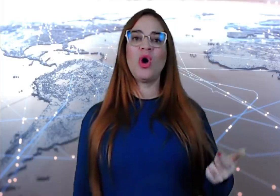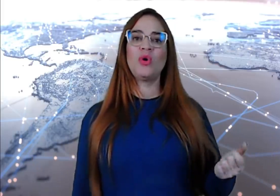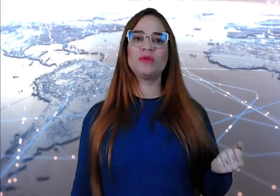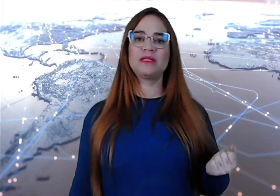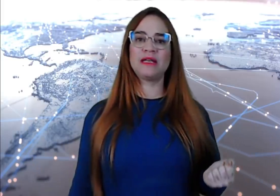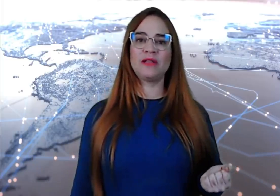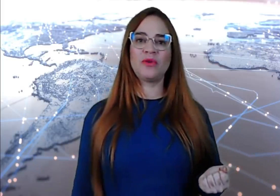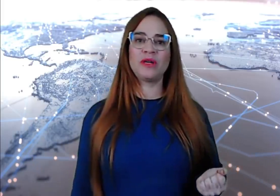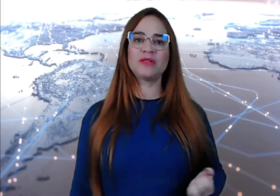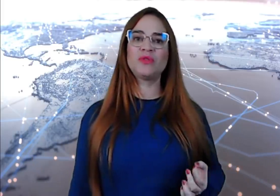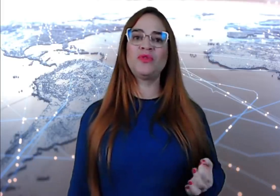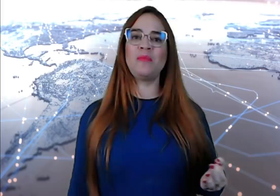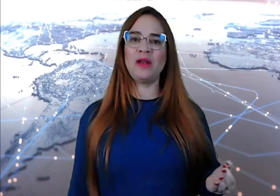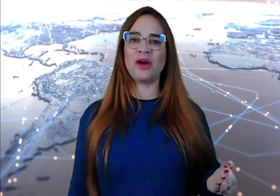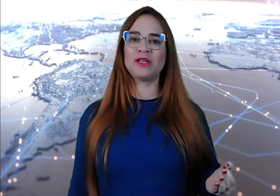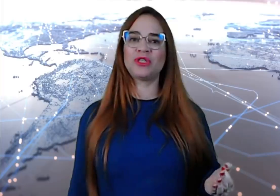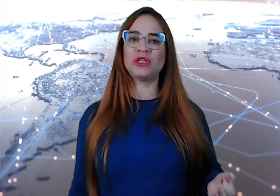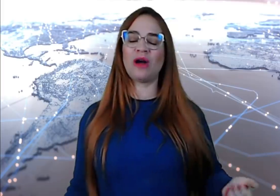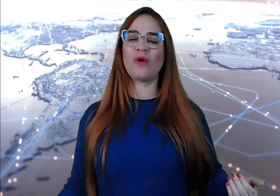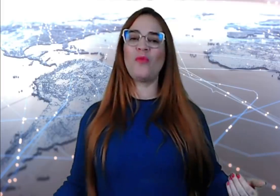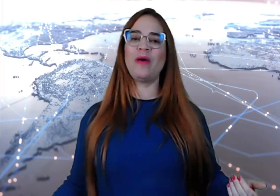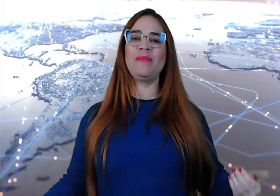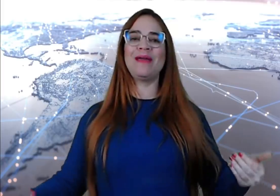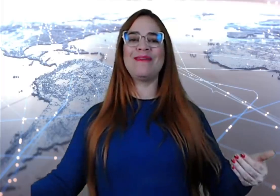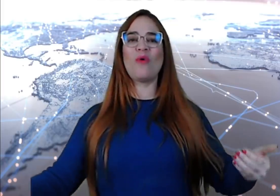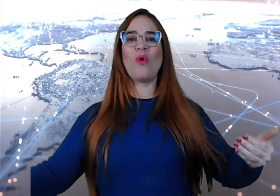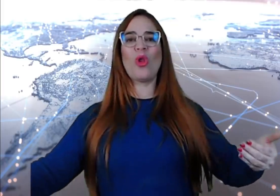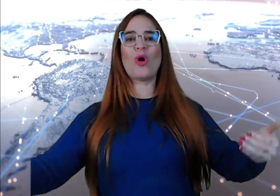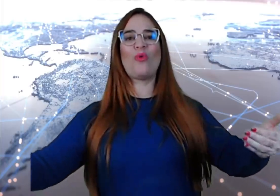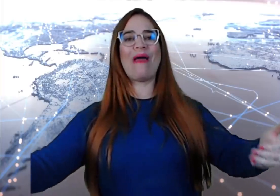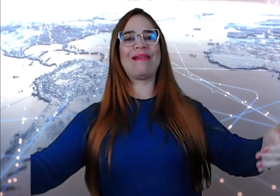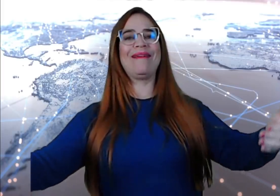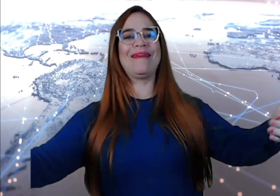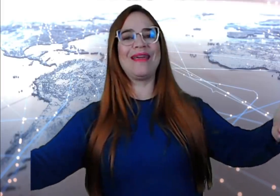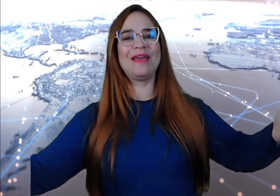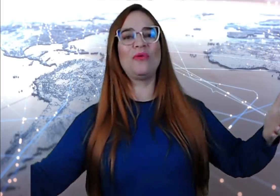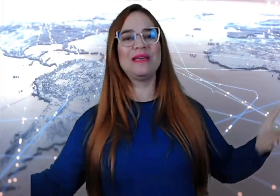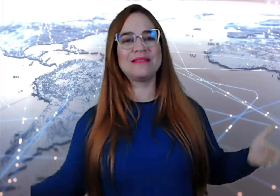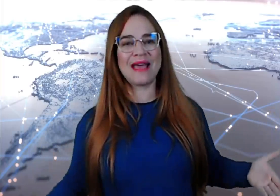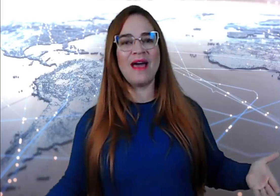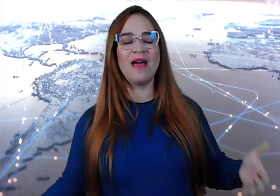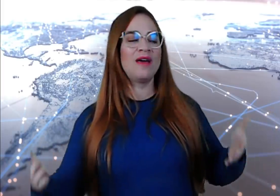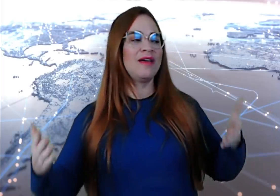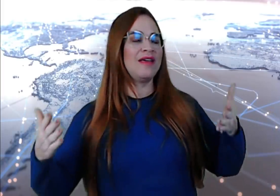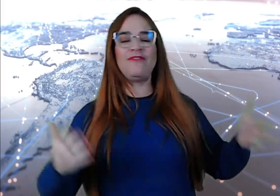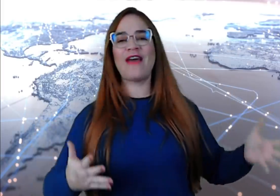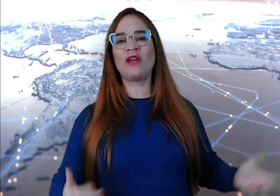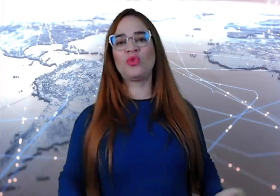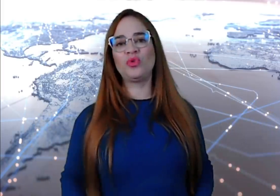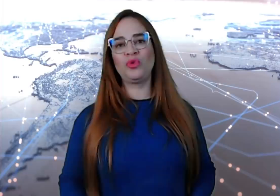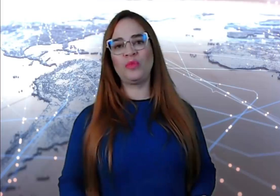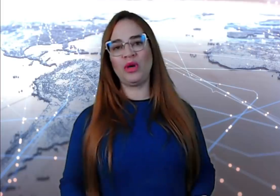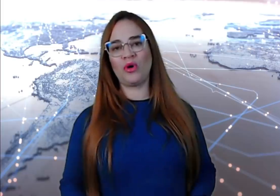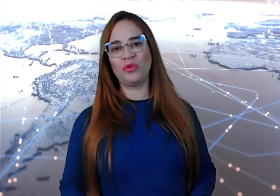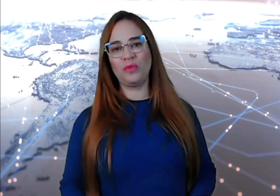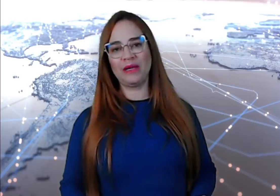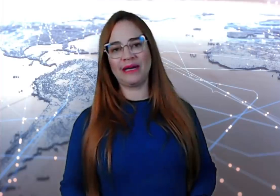os senadores, no melhor estilo, a culpa é minha e eu coloco ela em quem eu quiser, enfiar tudo no brioco do